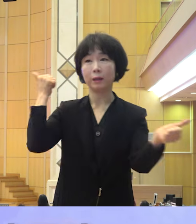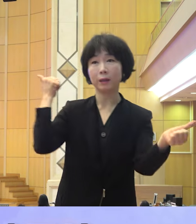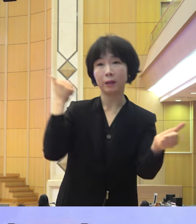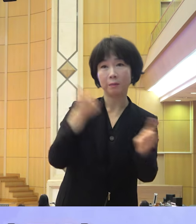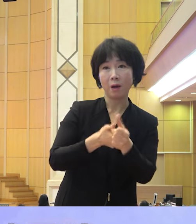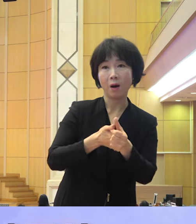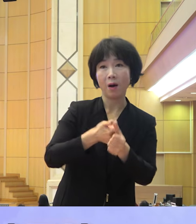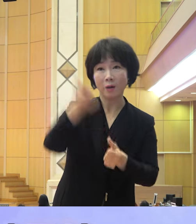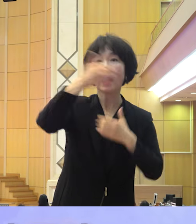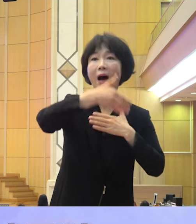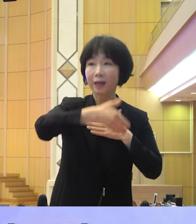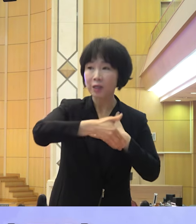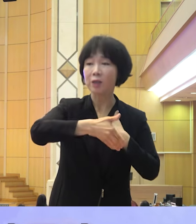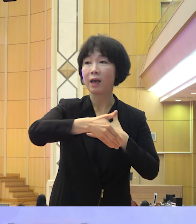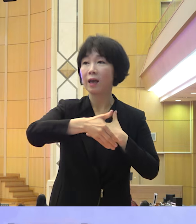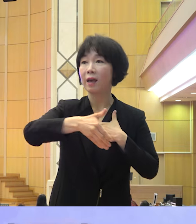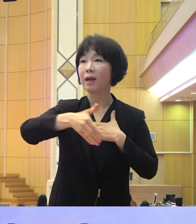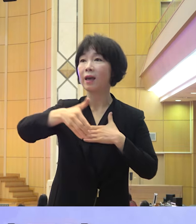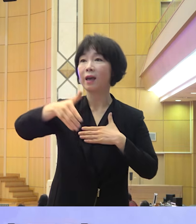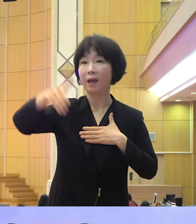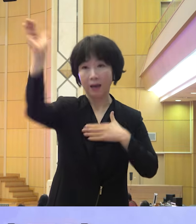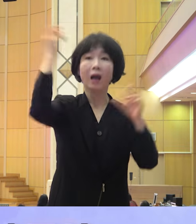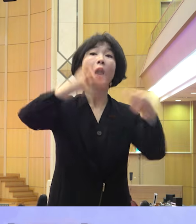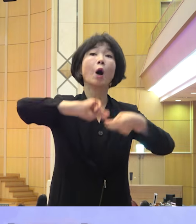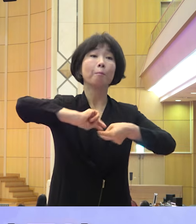날마다 이기며 나가세.